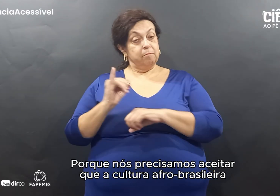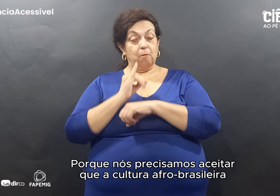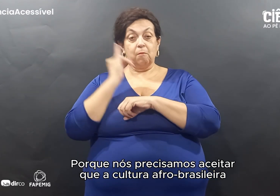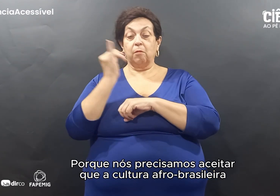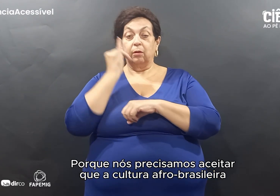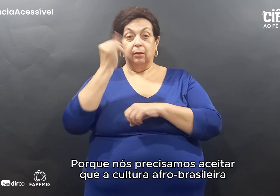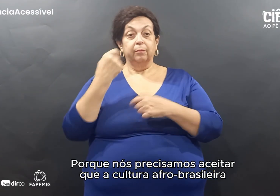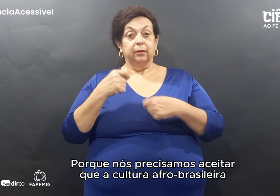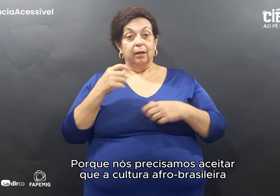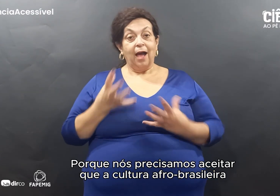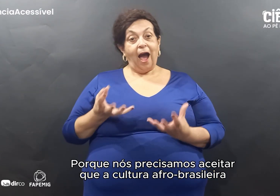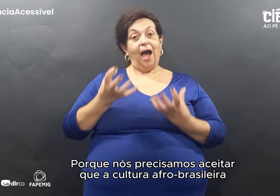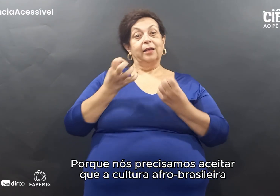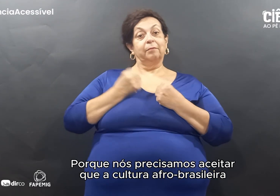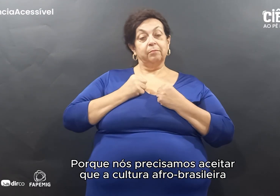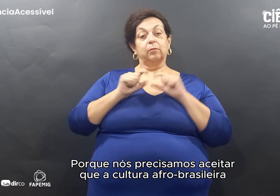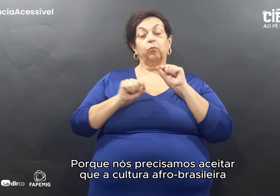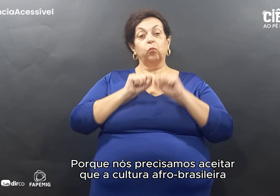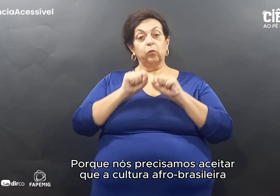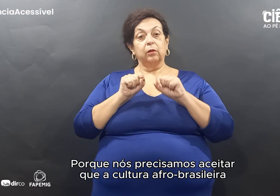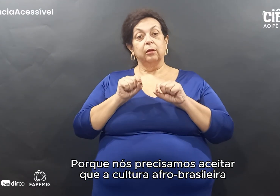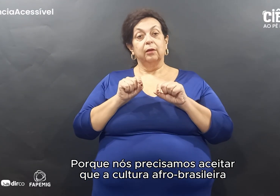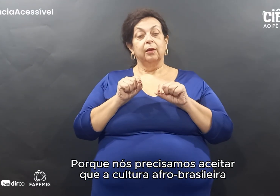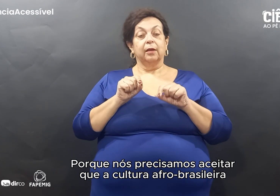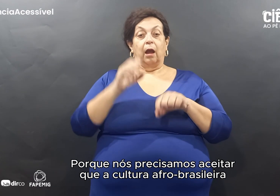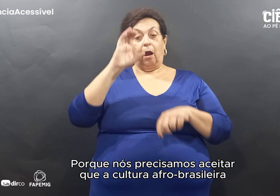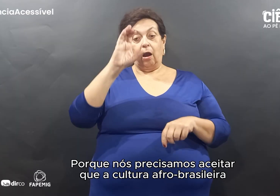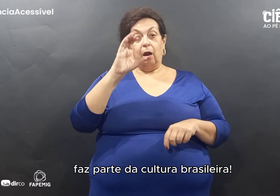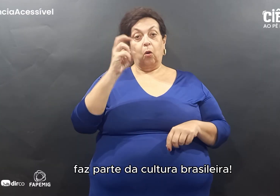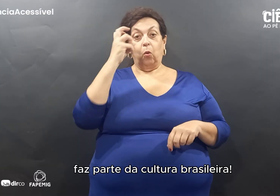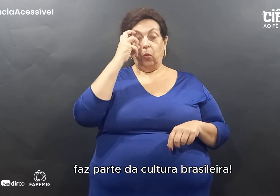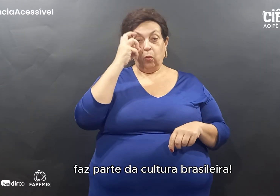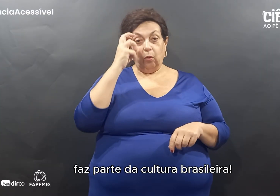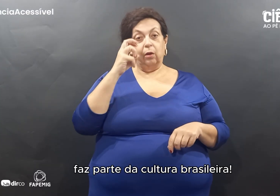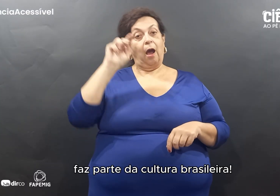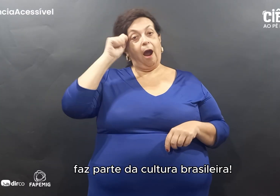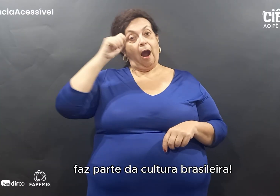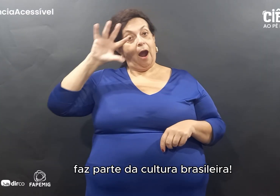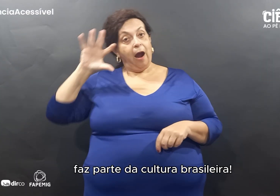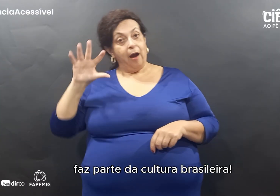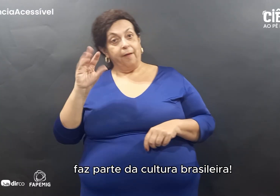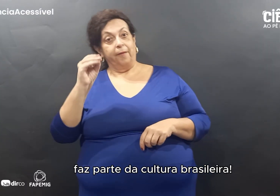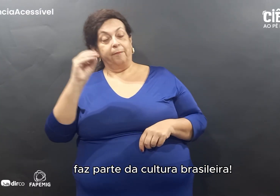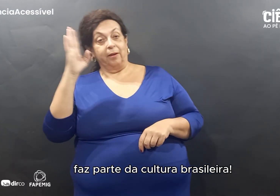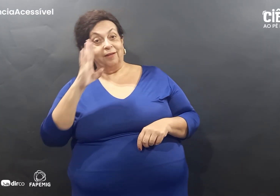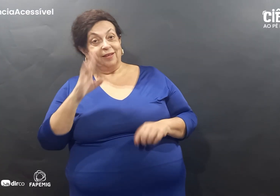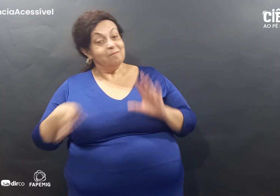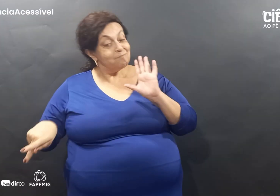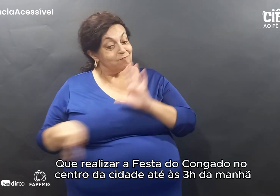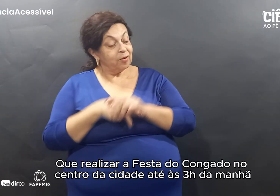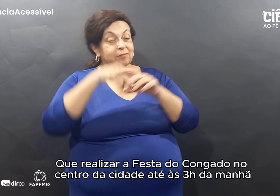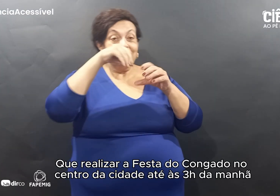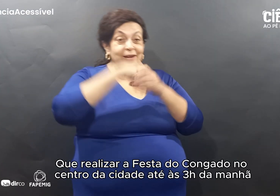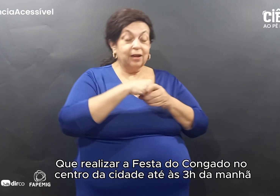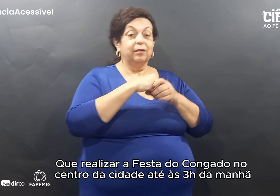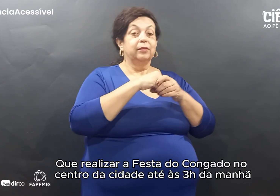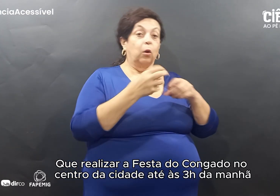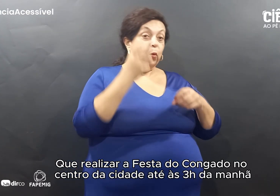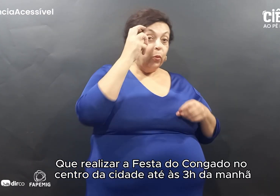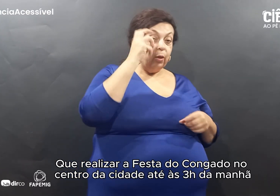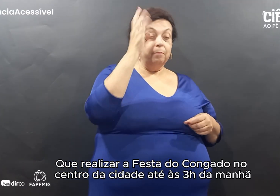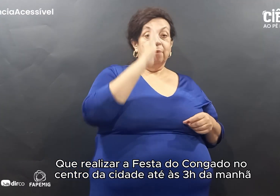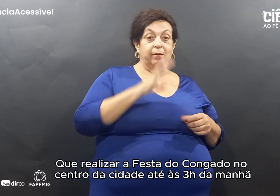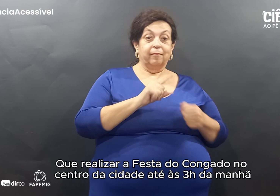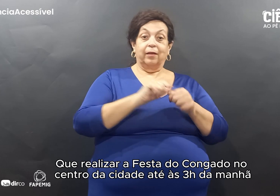precisamos aceitar que a cultura afro-brasileira faz parte da cultura brasileira, que realizar